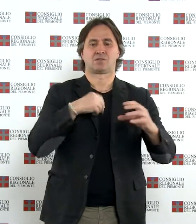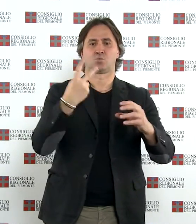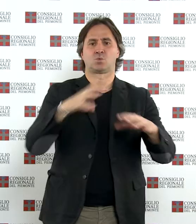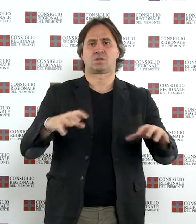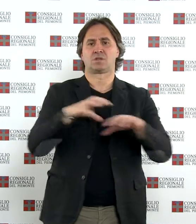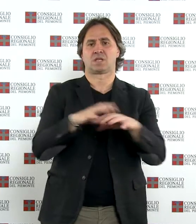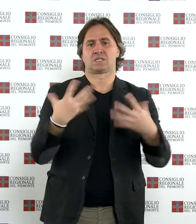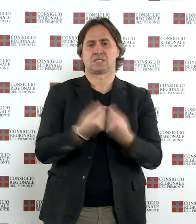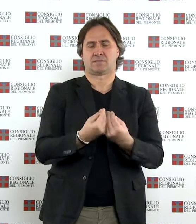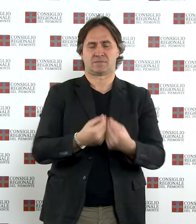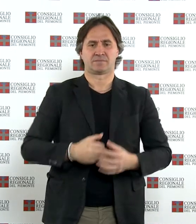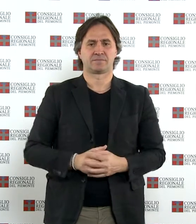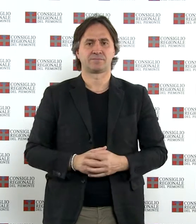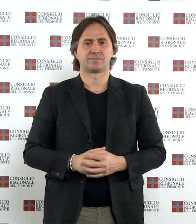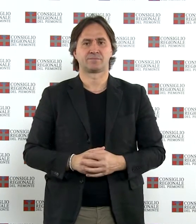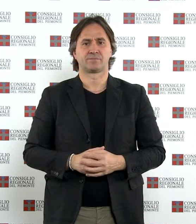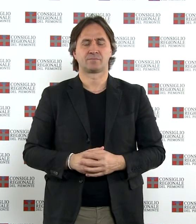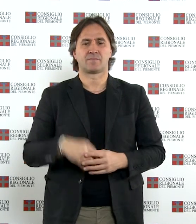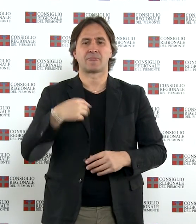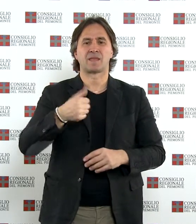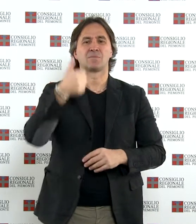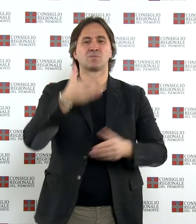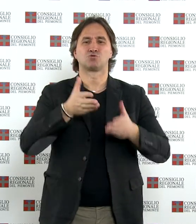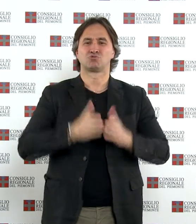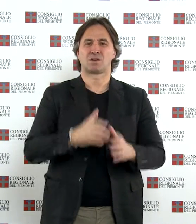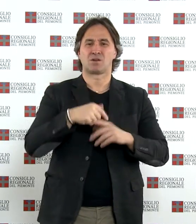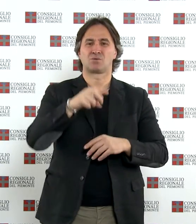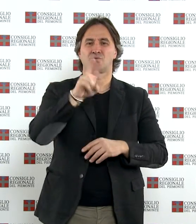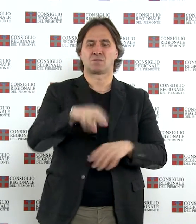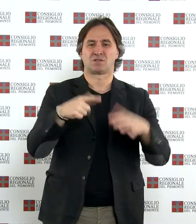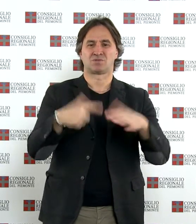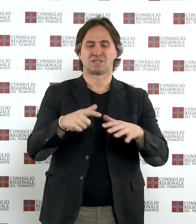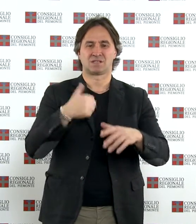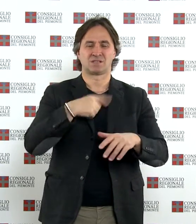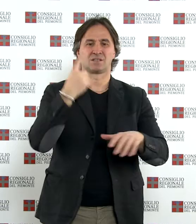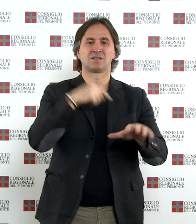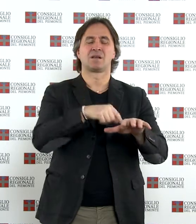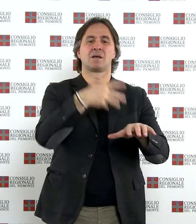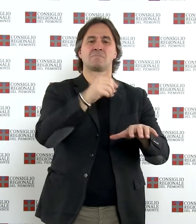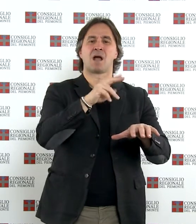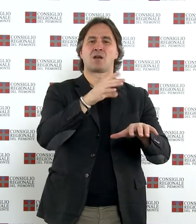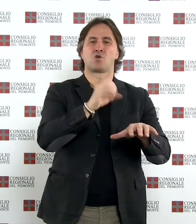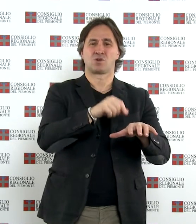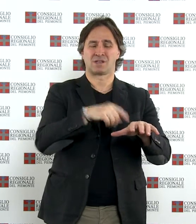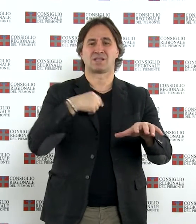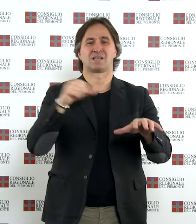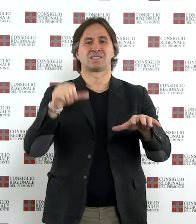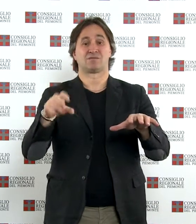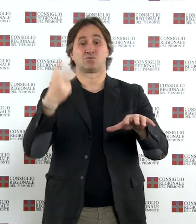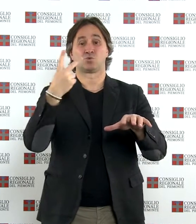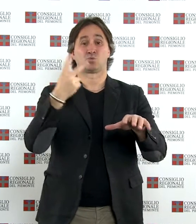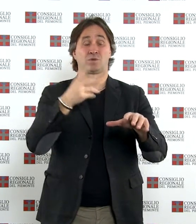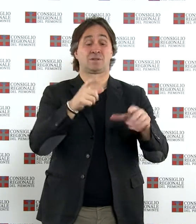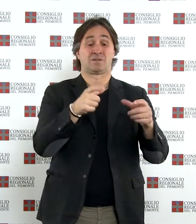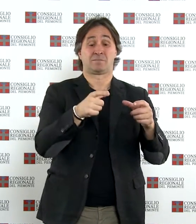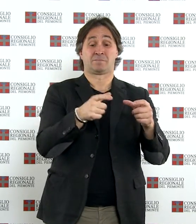piemontese. Dal 1 gennaio 2017 il comune di Selve Marcone nel Biellese diventa parte di